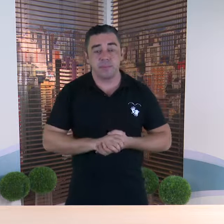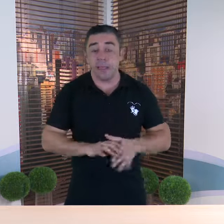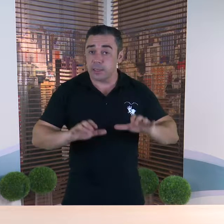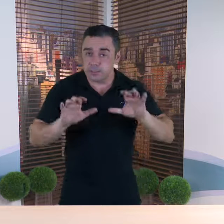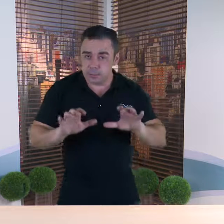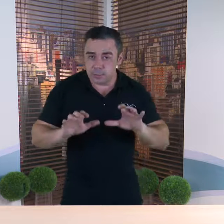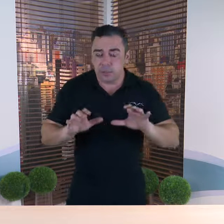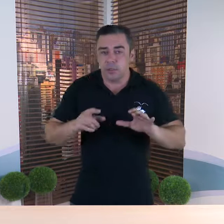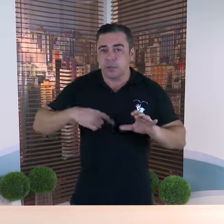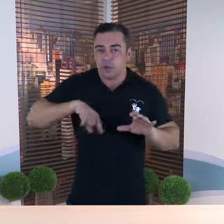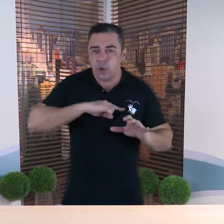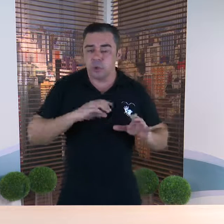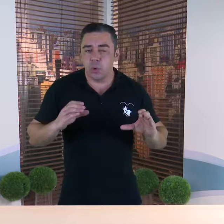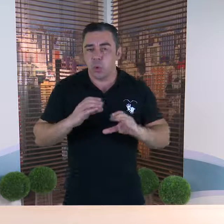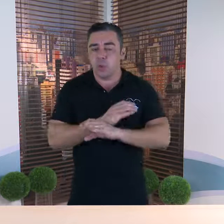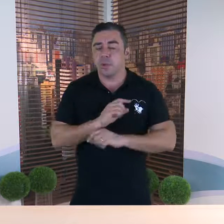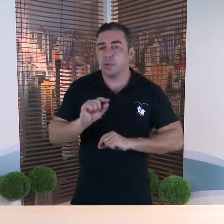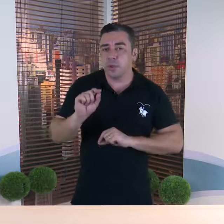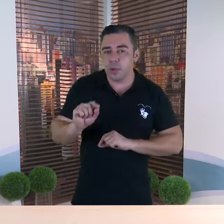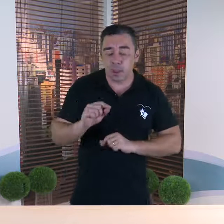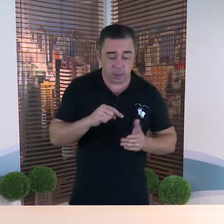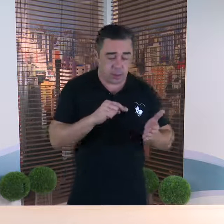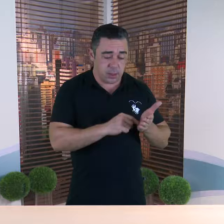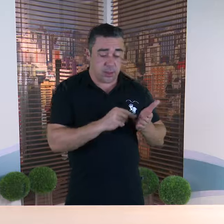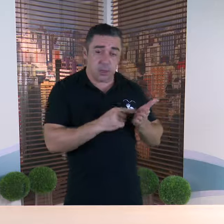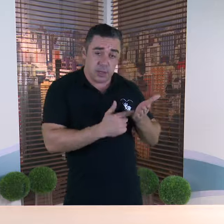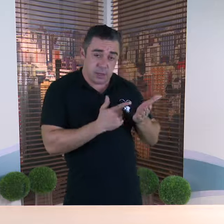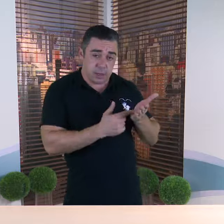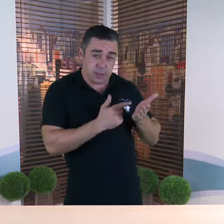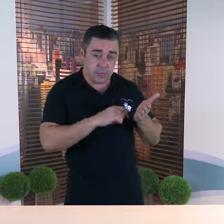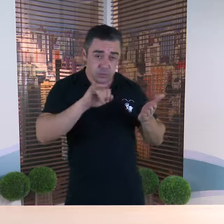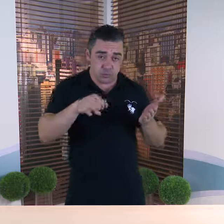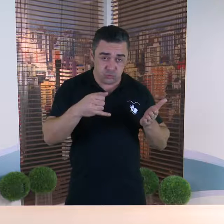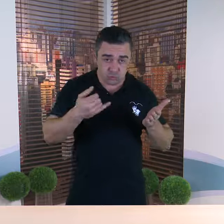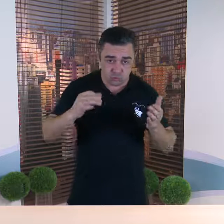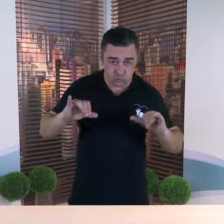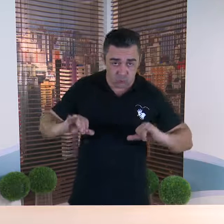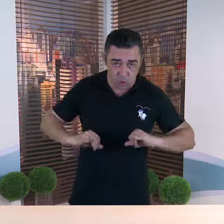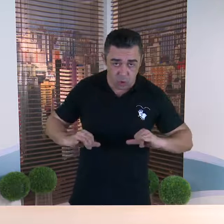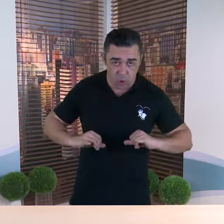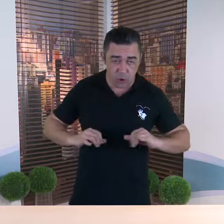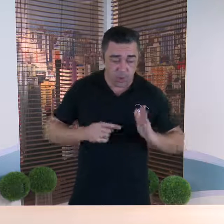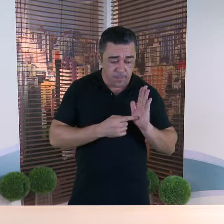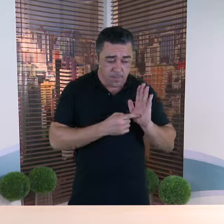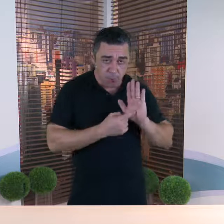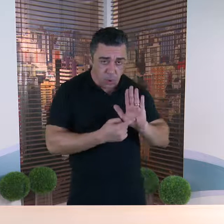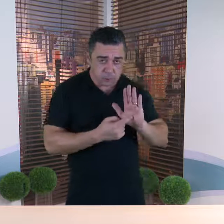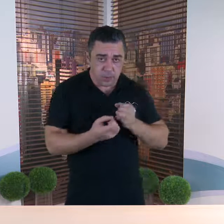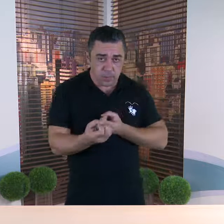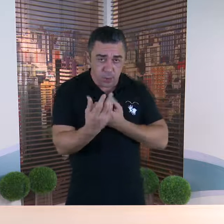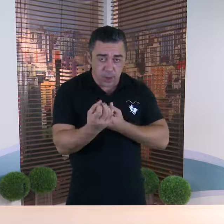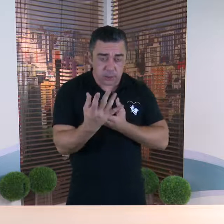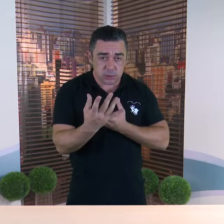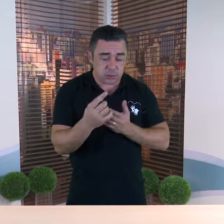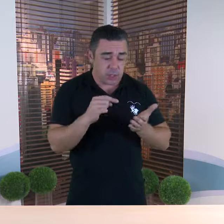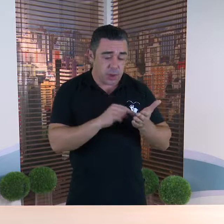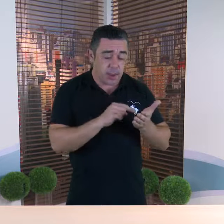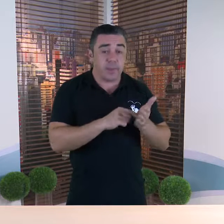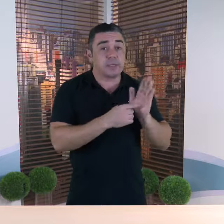atitude. Assim, podemos concluir que o livro de Jó, mesmo poeticamente, apresenta Satanás de forma